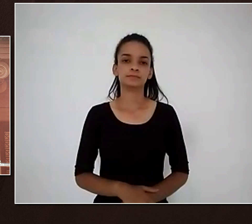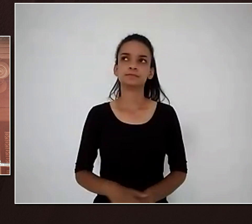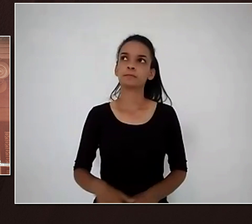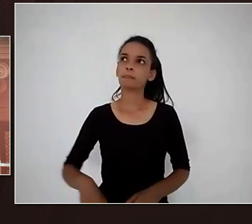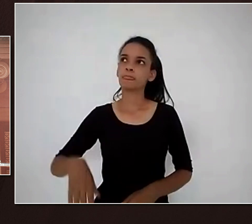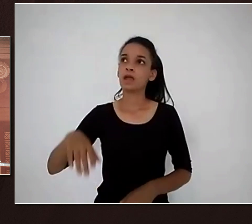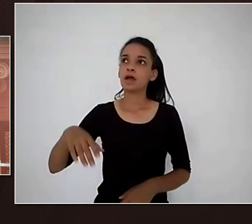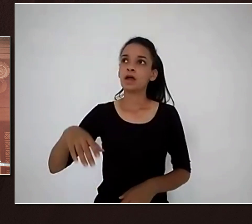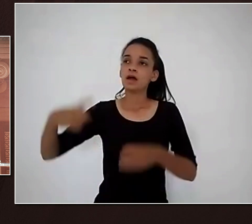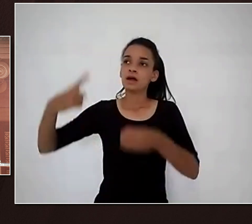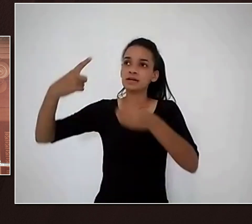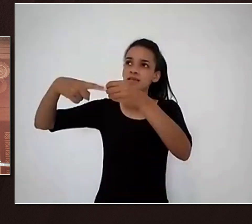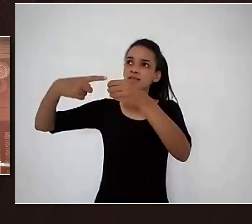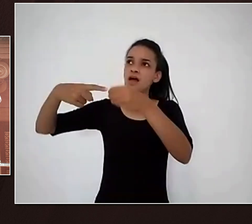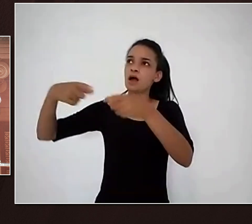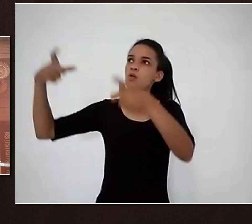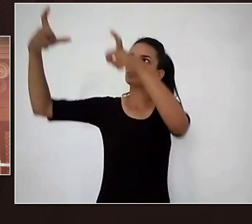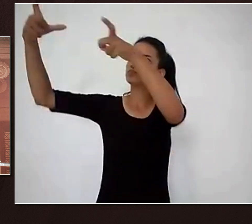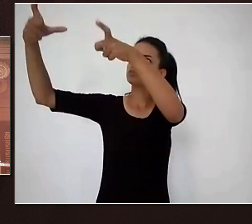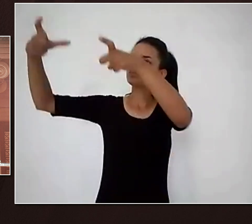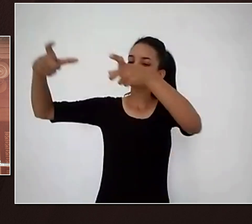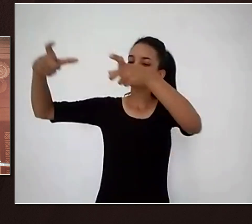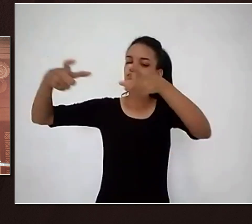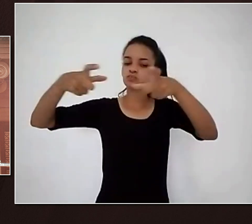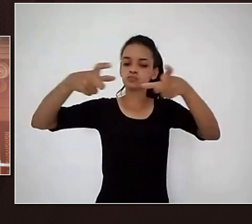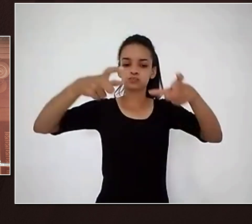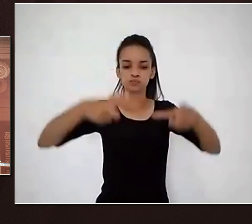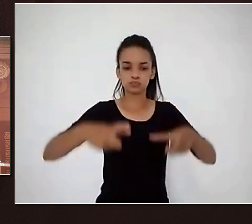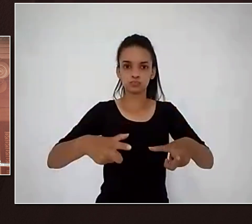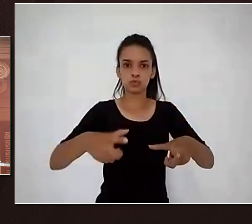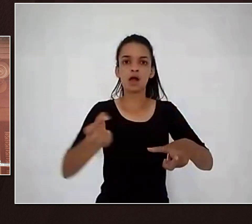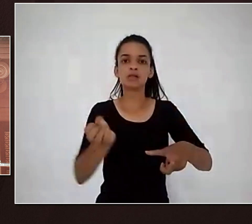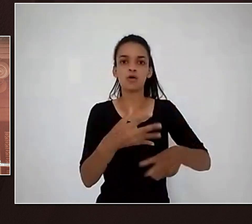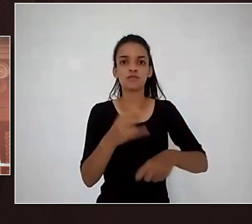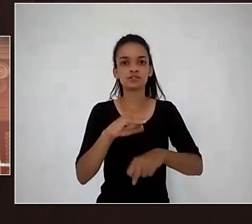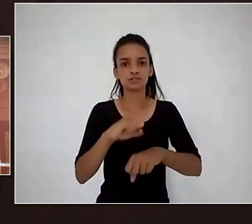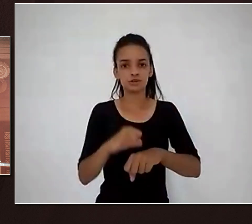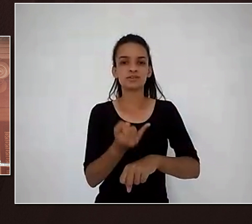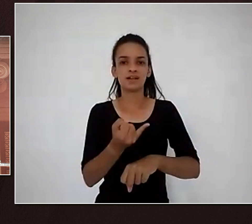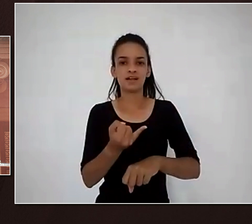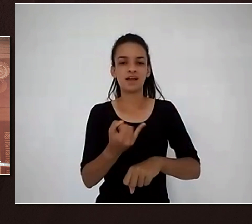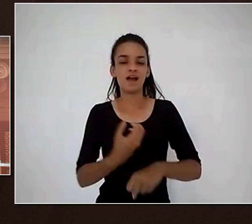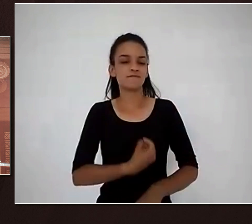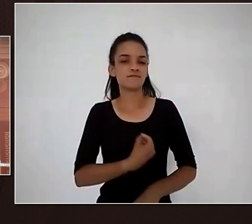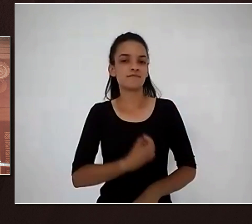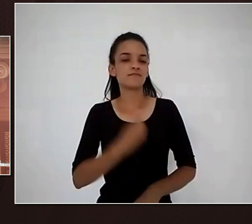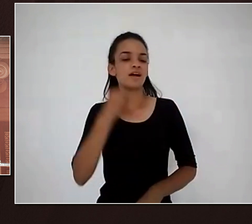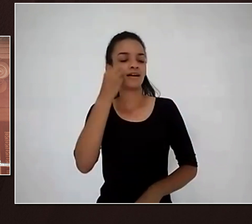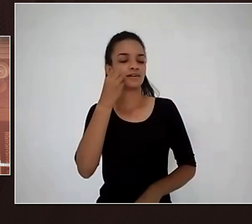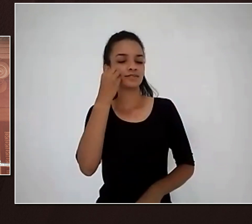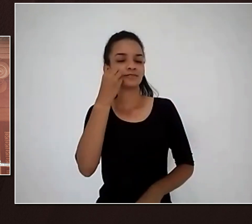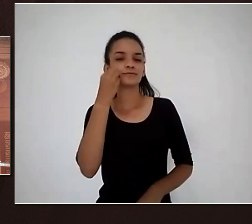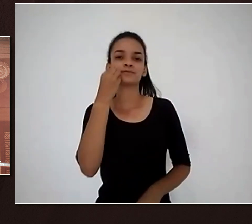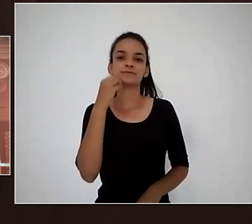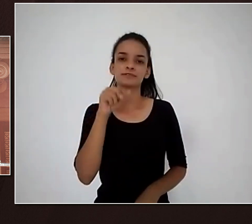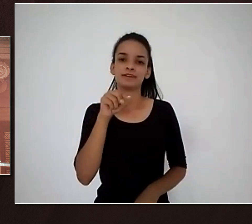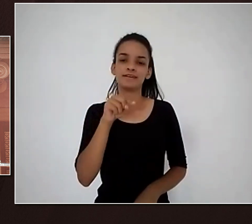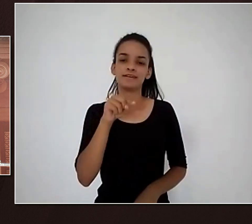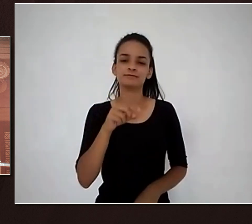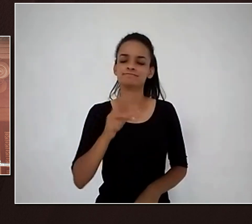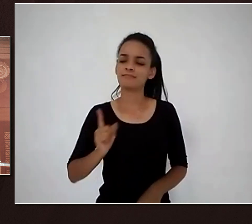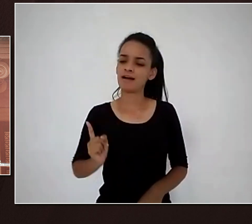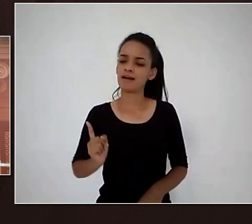terra, para toda a eternidade, nós vamos viver, desfrutar o paraíso para toda a eternidade da